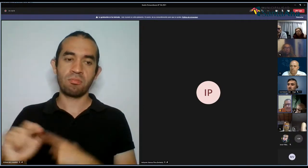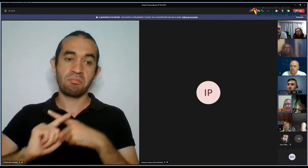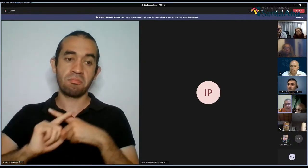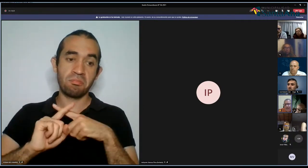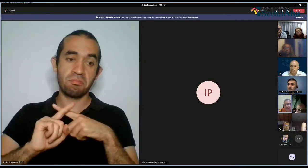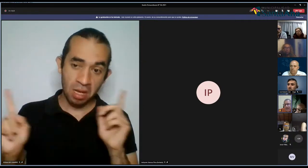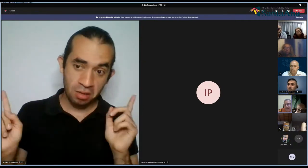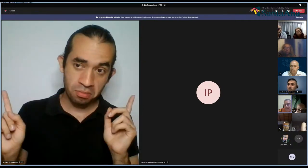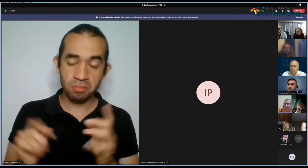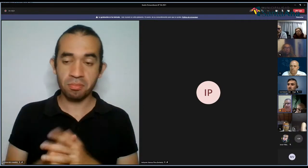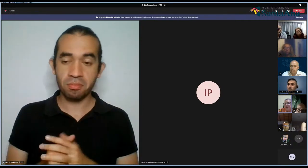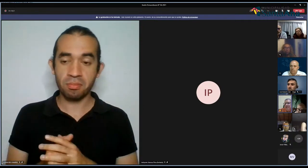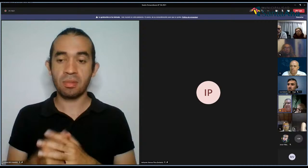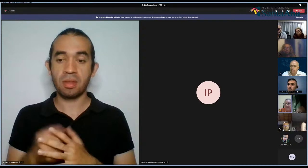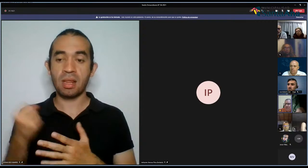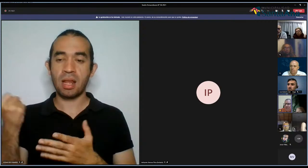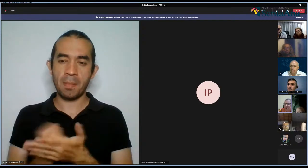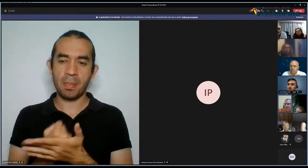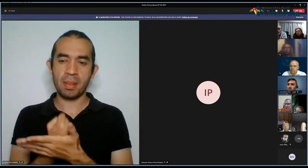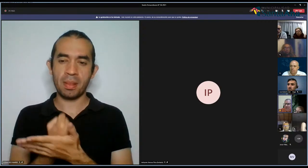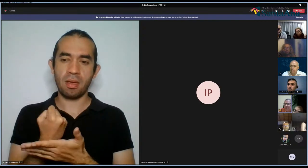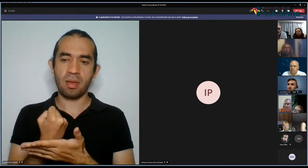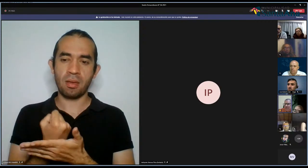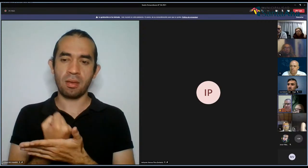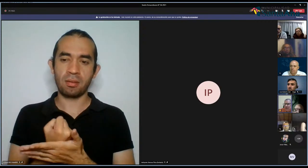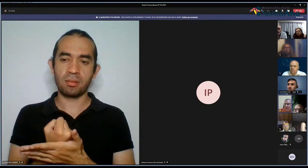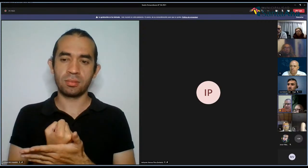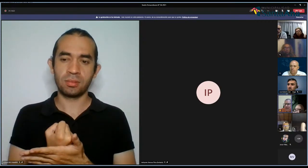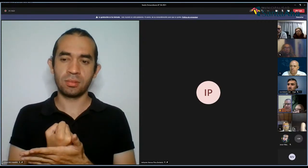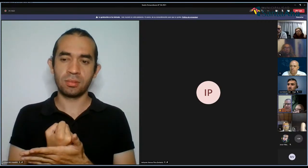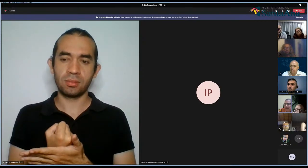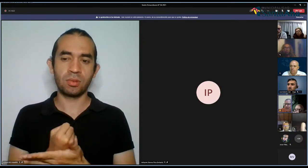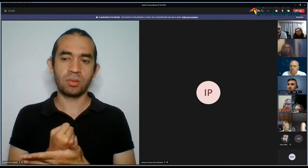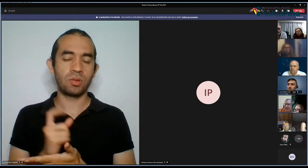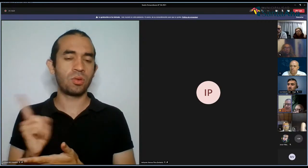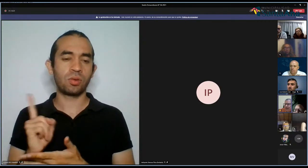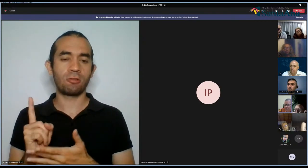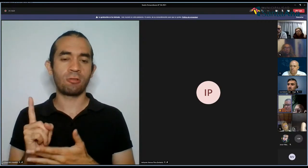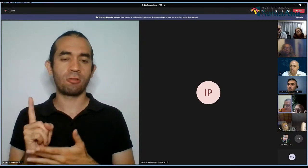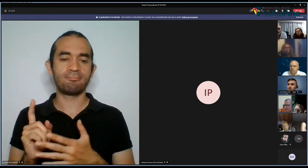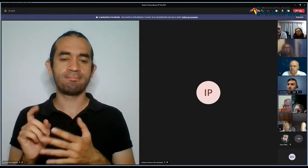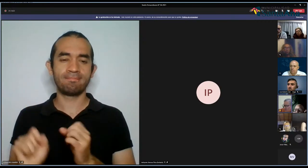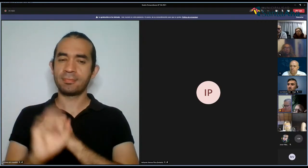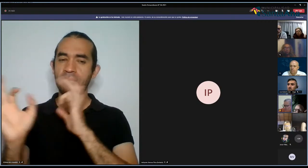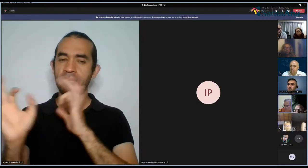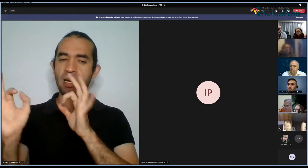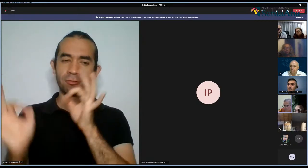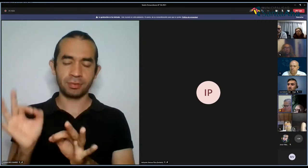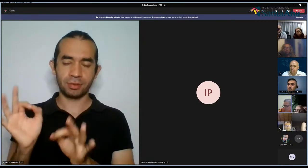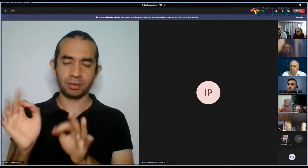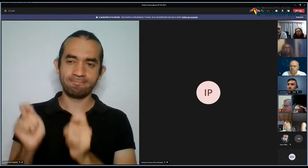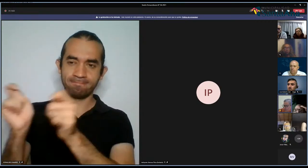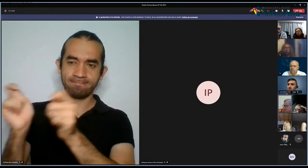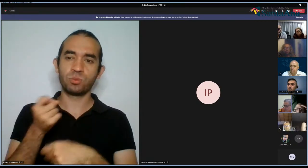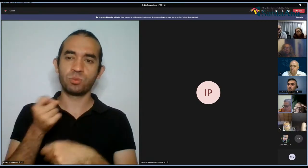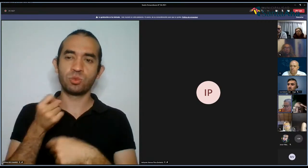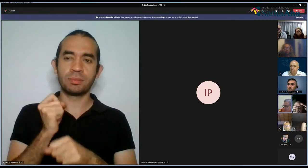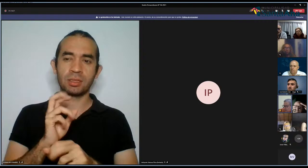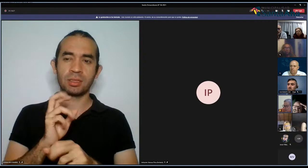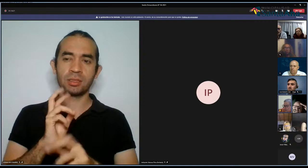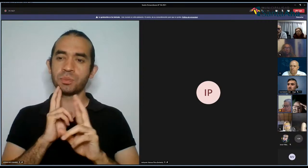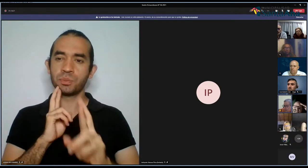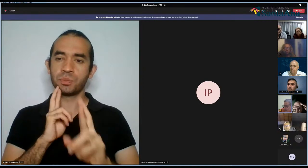y lamentablemente no se hizo totalmente clara la forma como la municipalidad contexto es a